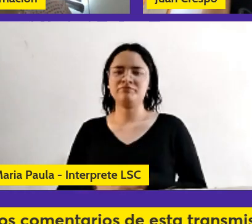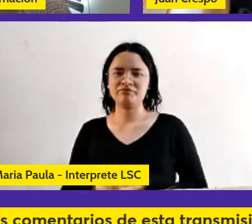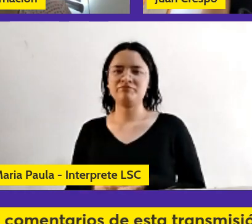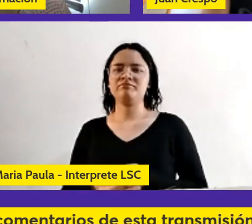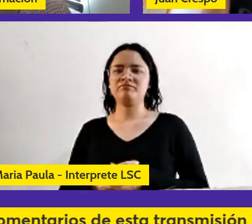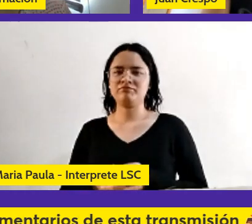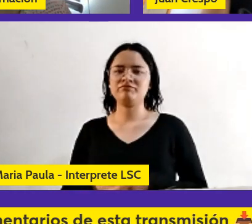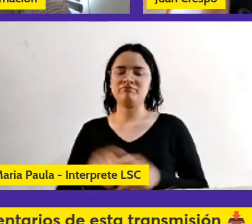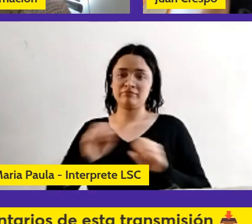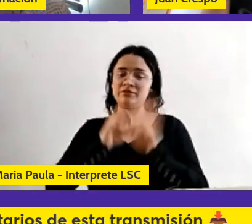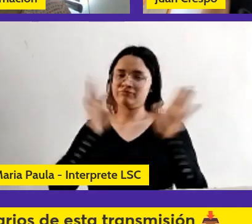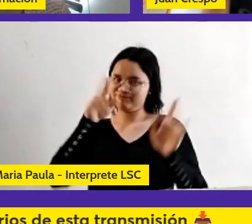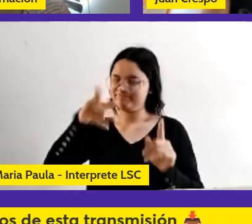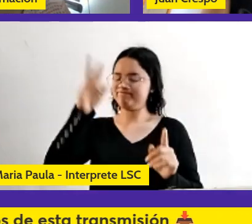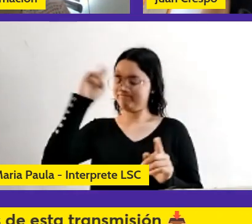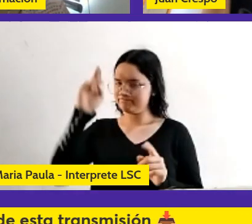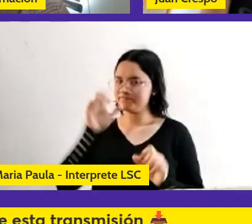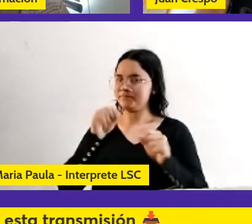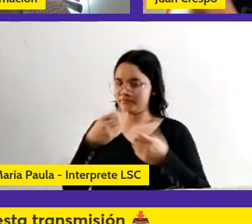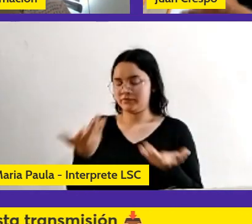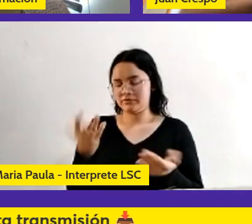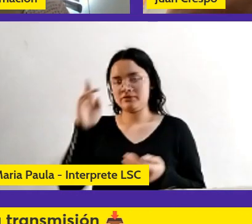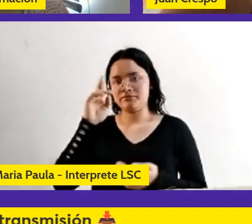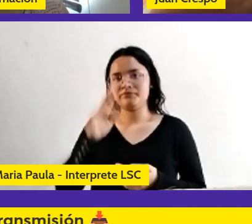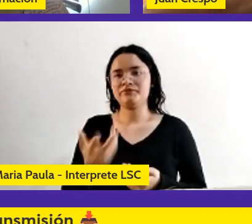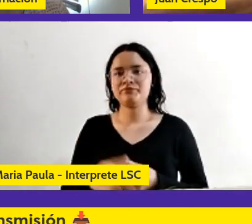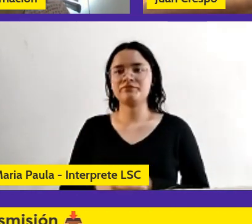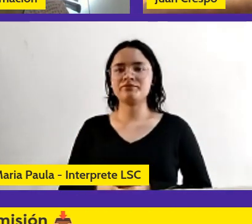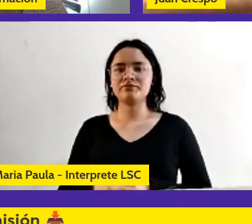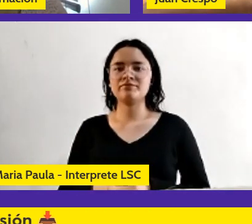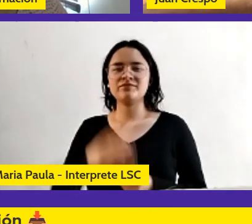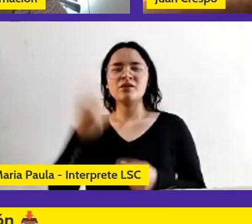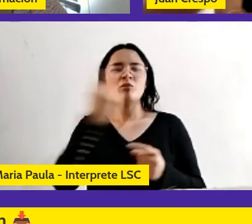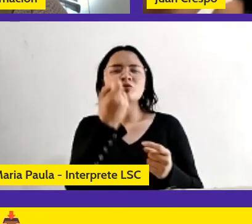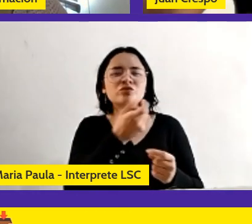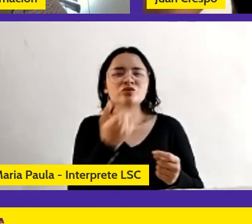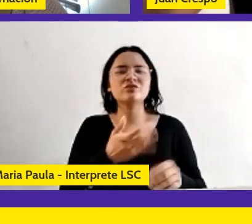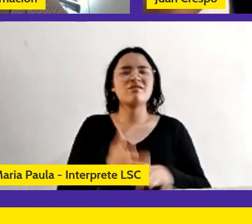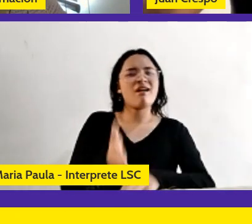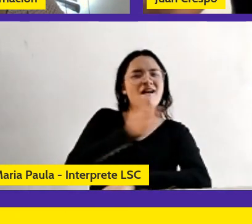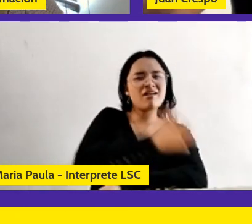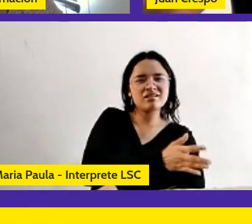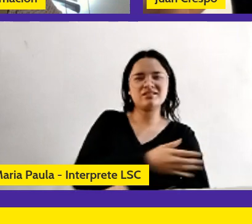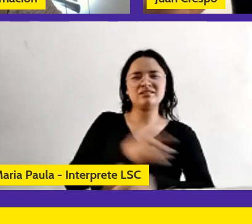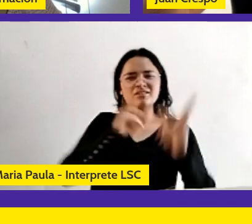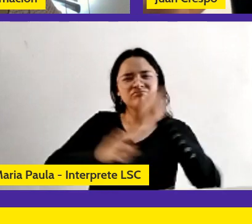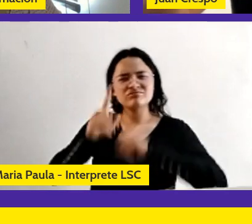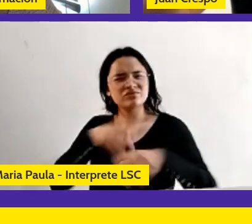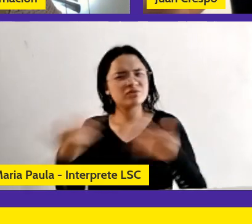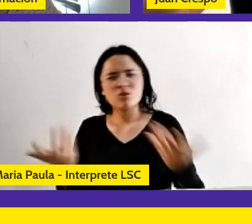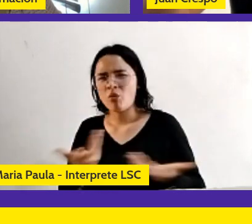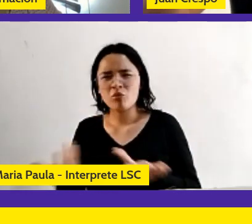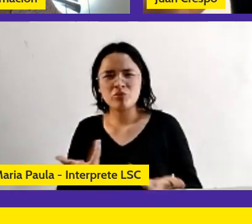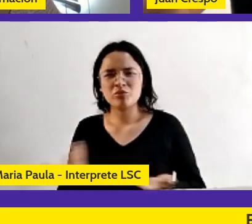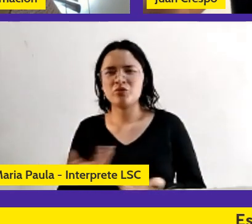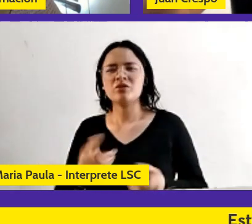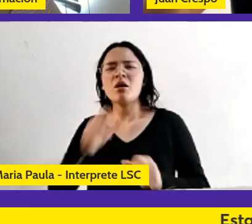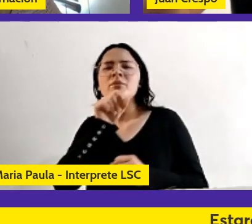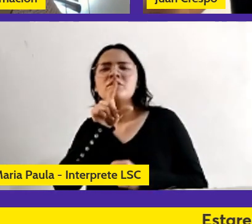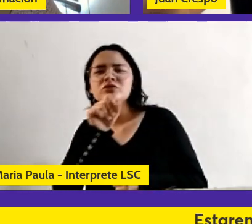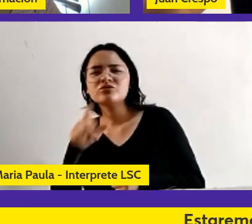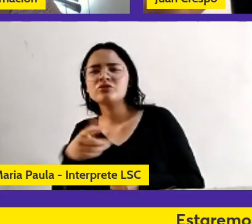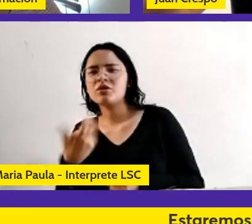momento. Esa búsqueda, esa decisión. Cuéntame cómo es ese